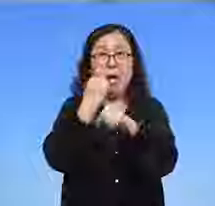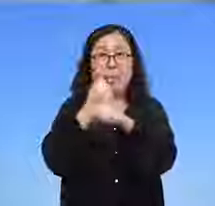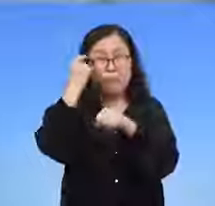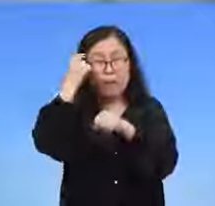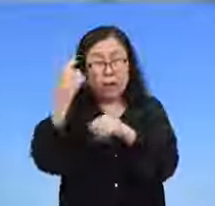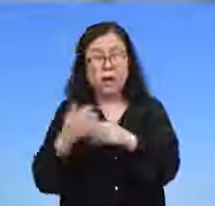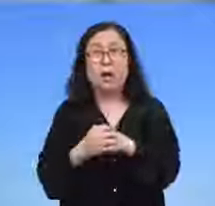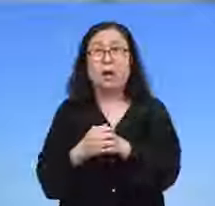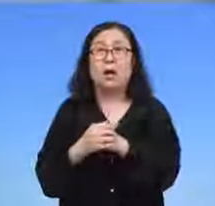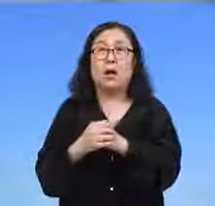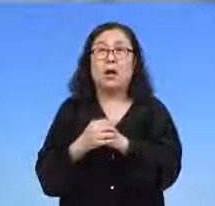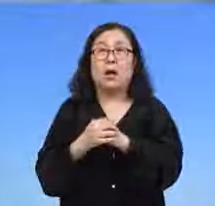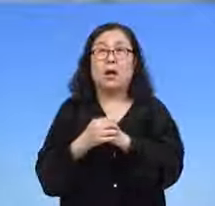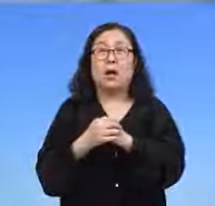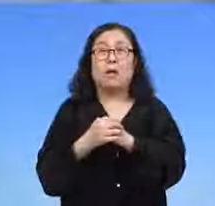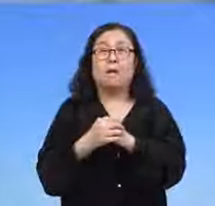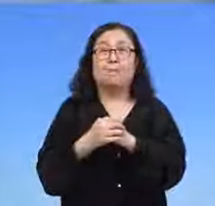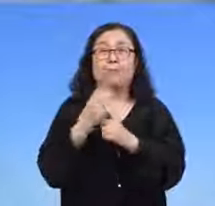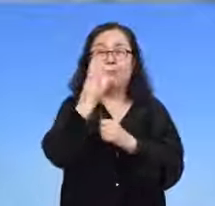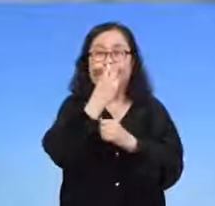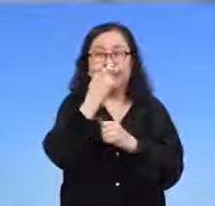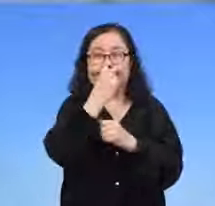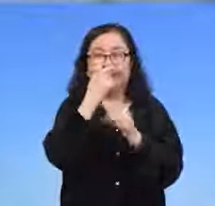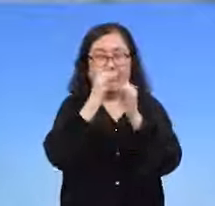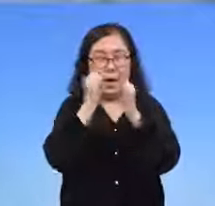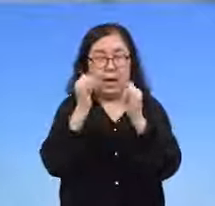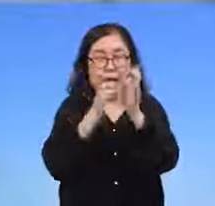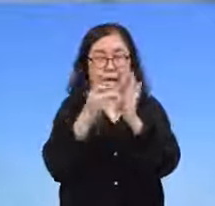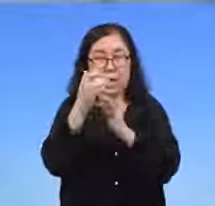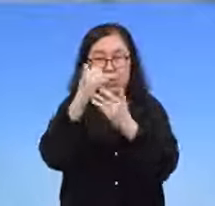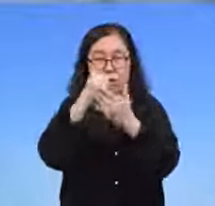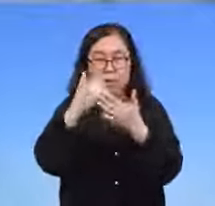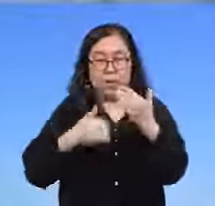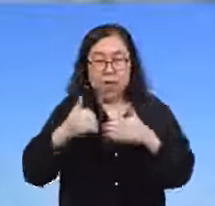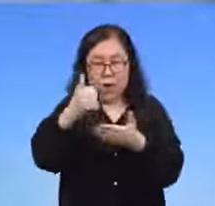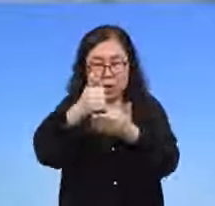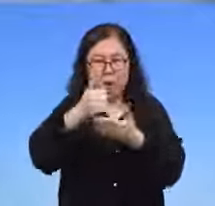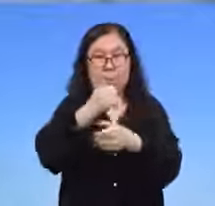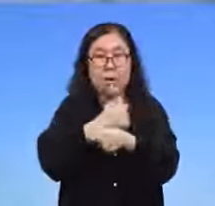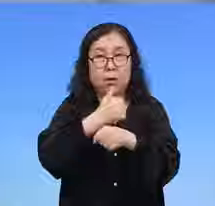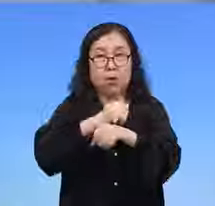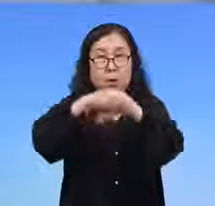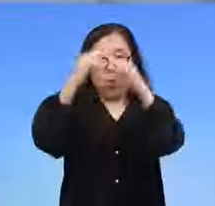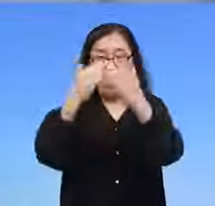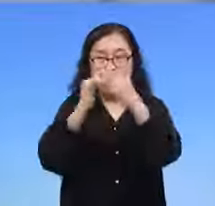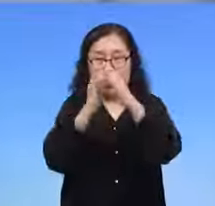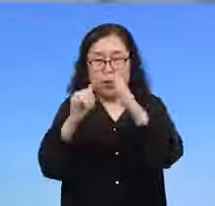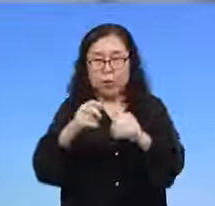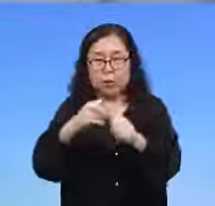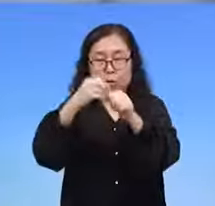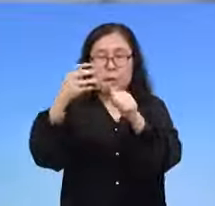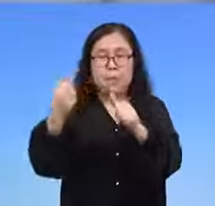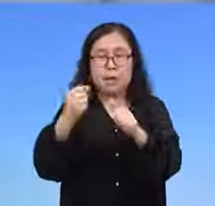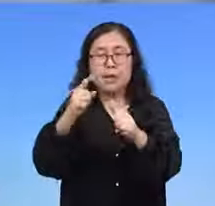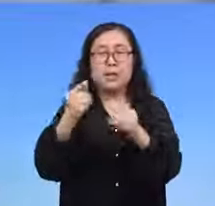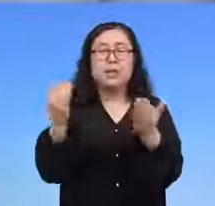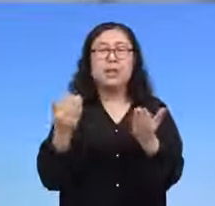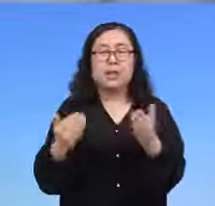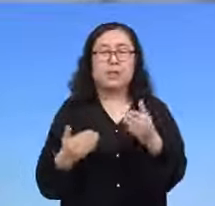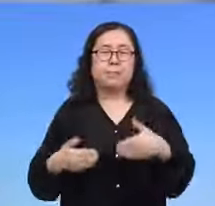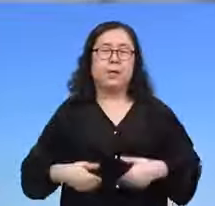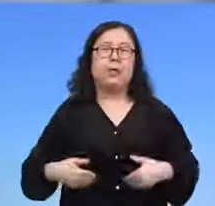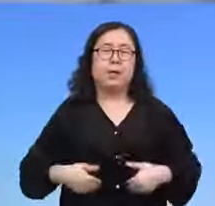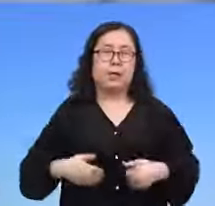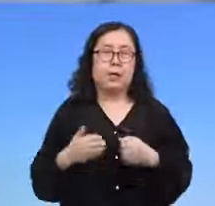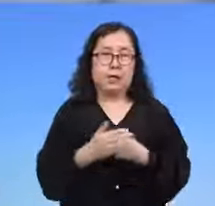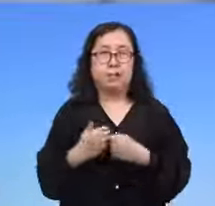간수가 예수님을 영접하고 온 가족이 구원받는 그 일이 필요했기 때문입니다.